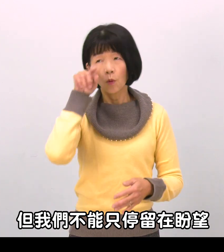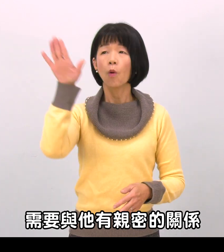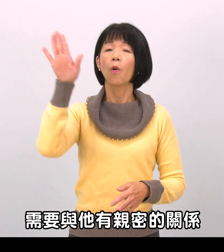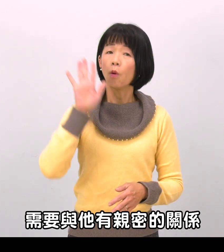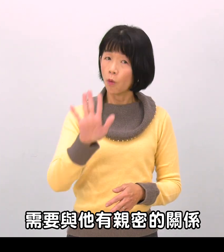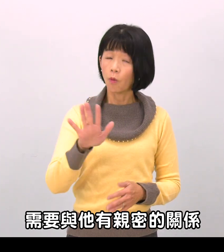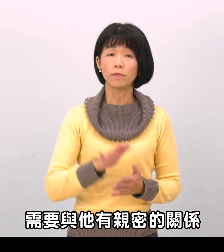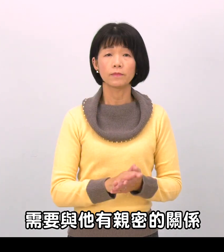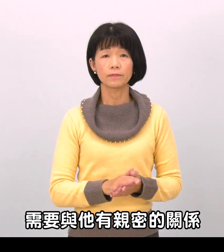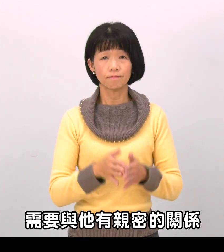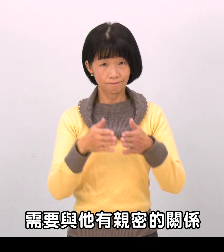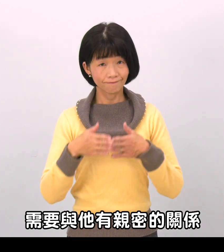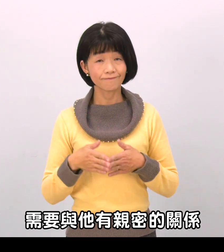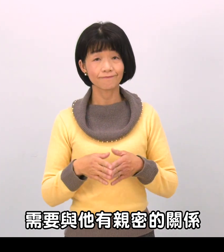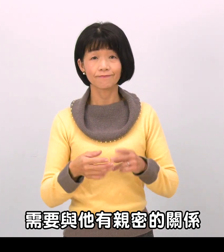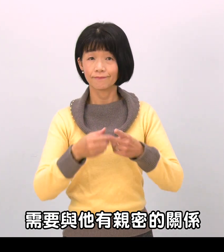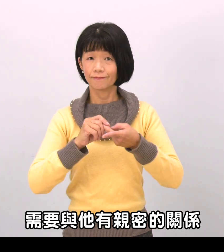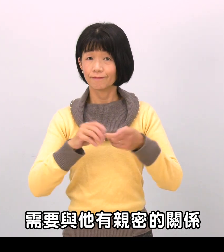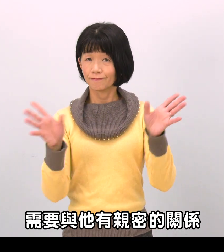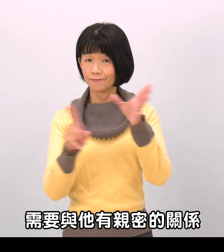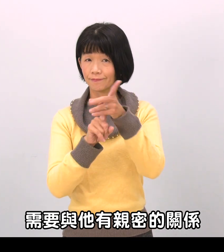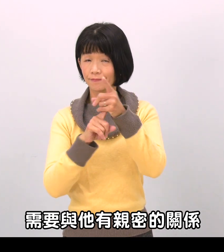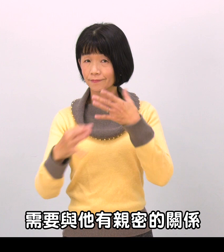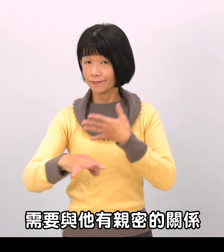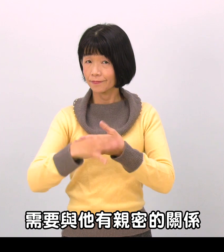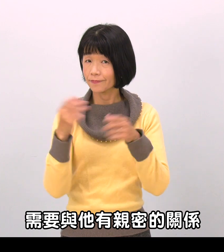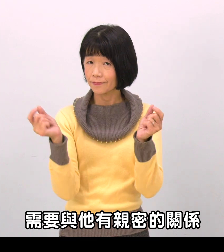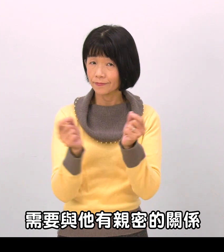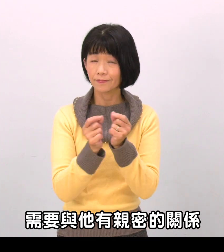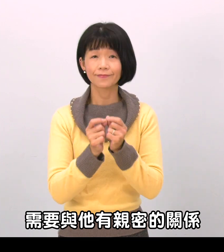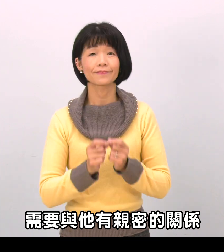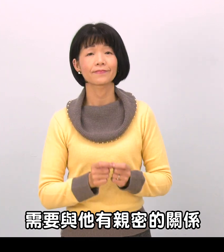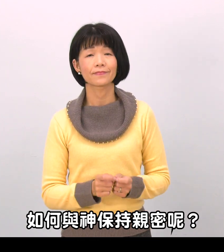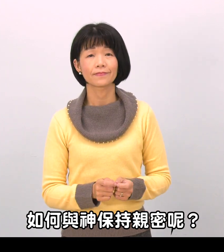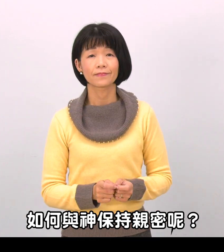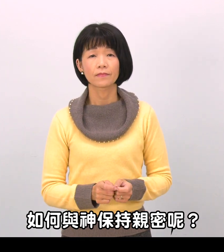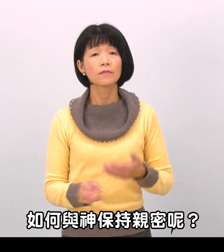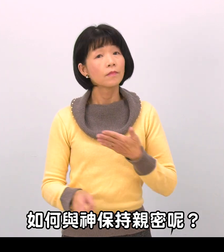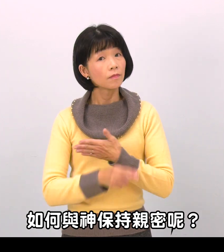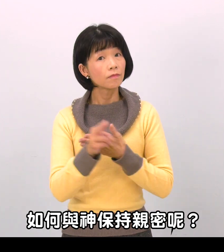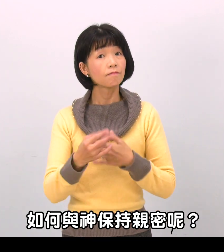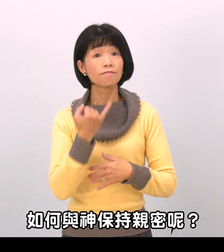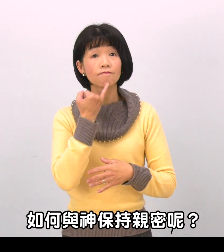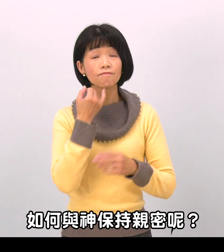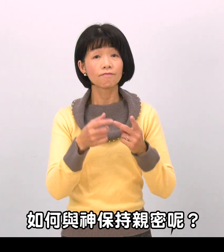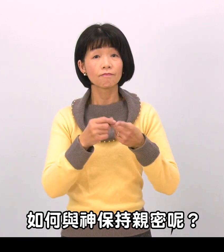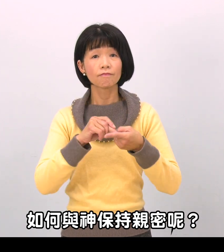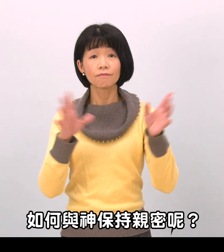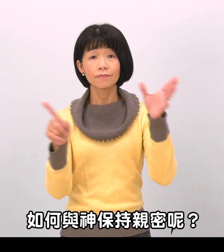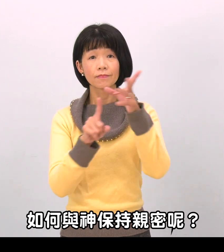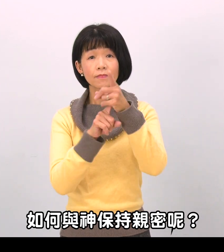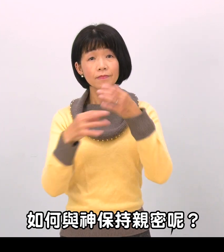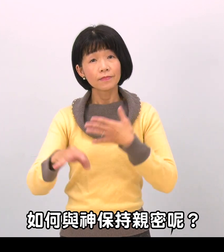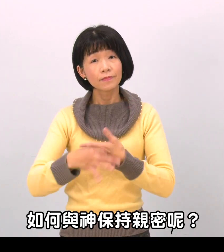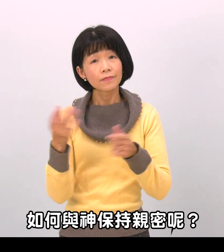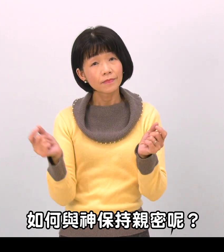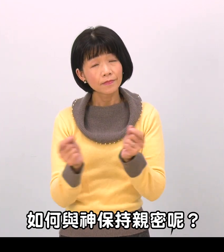需要与他有亲密的关系。如何与神保持亲密呢？